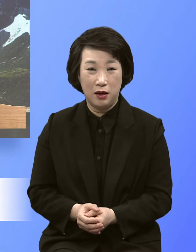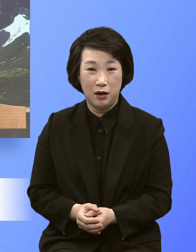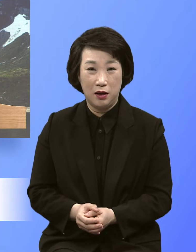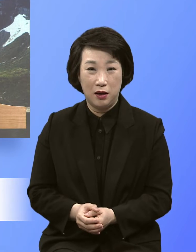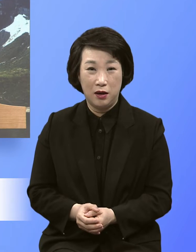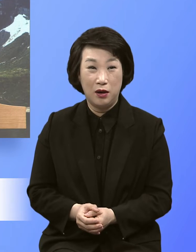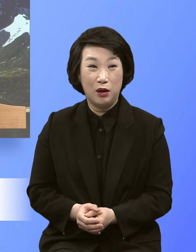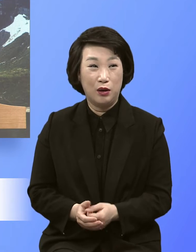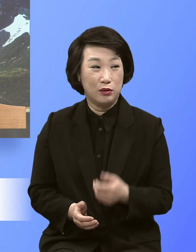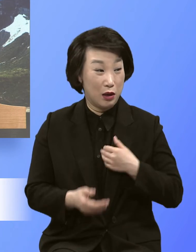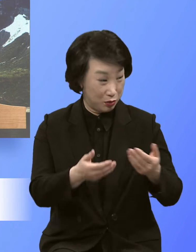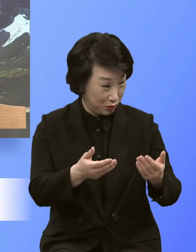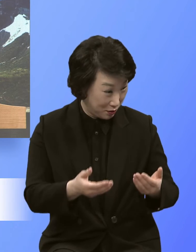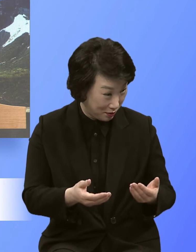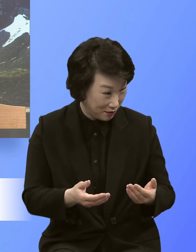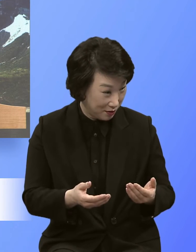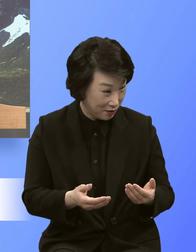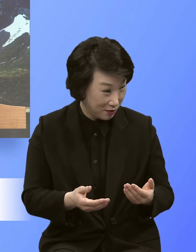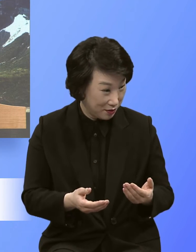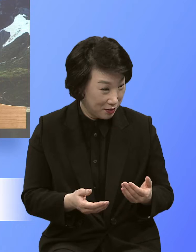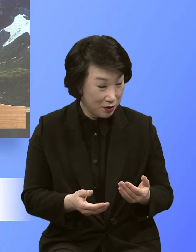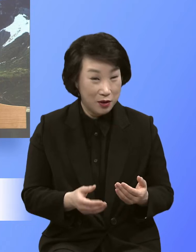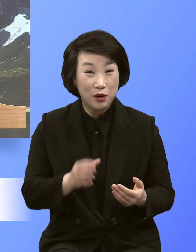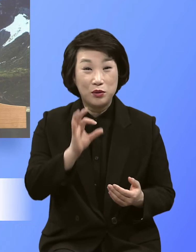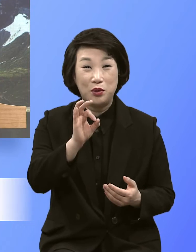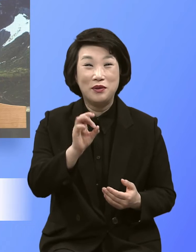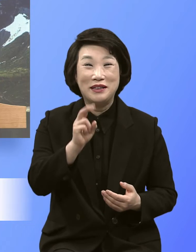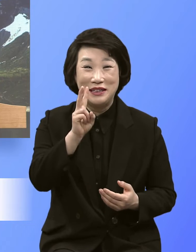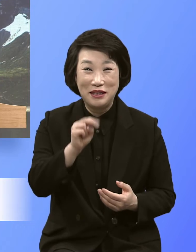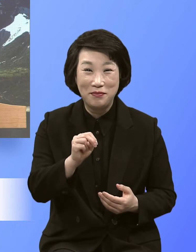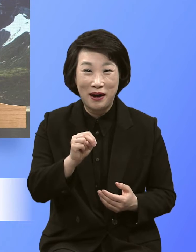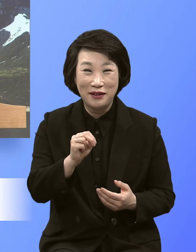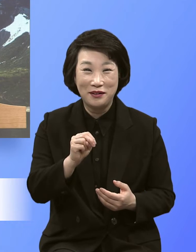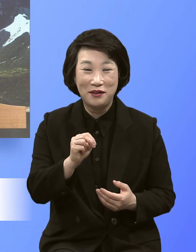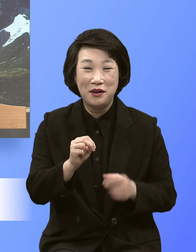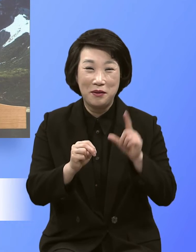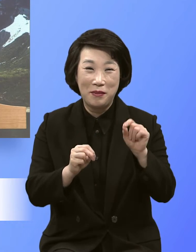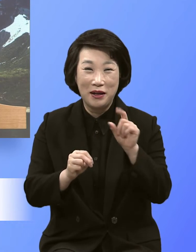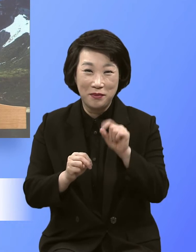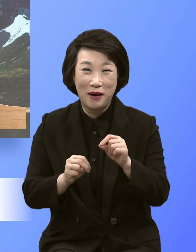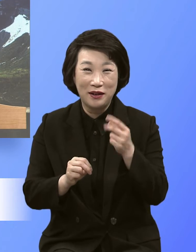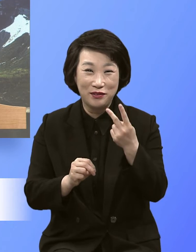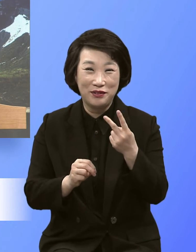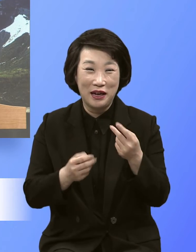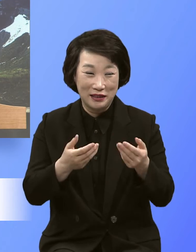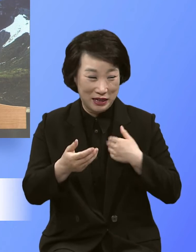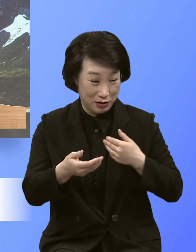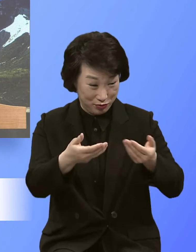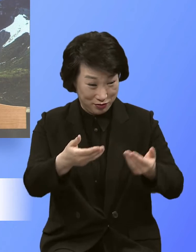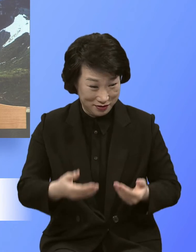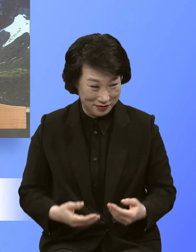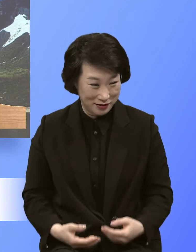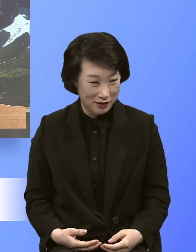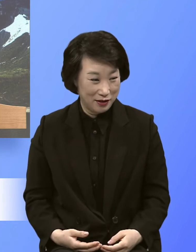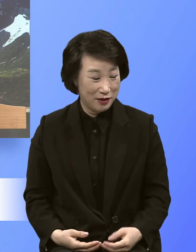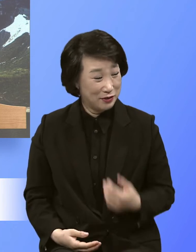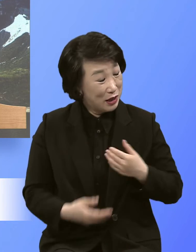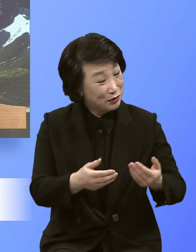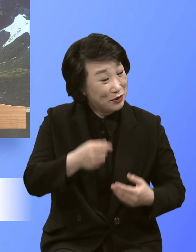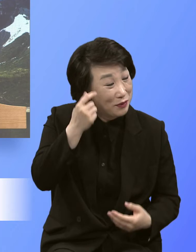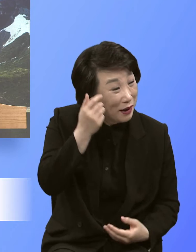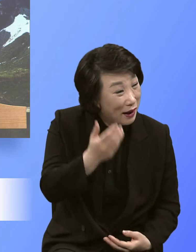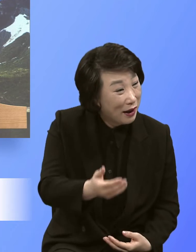하고 주는데 돈 2만 원을 10,000원짜리 2개를 줘요. 왜